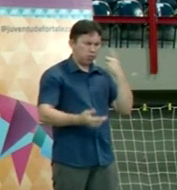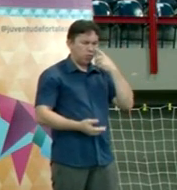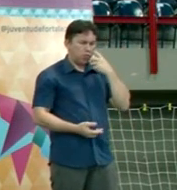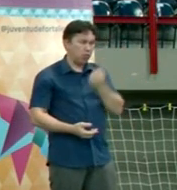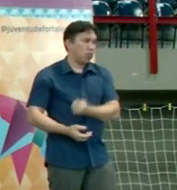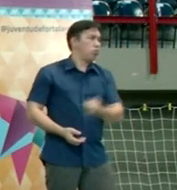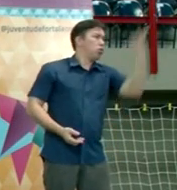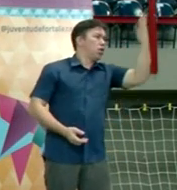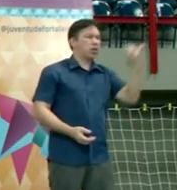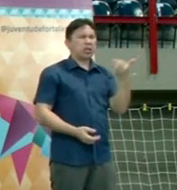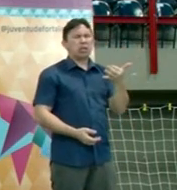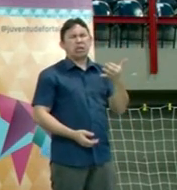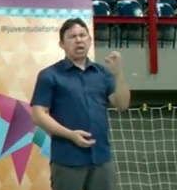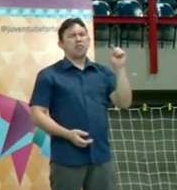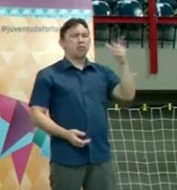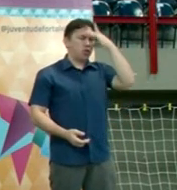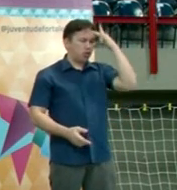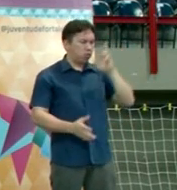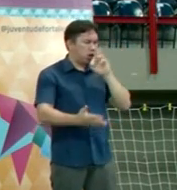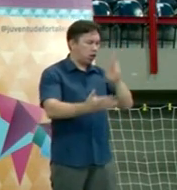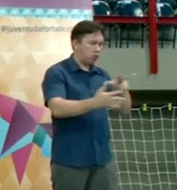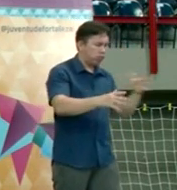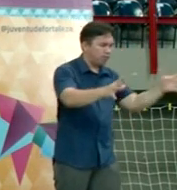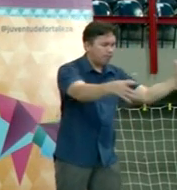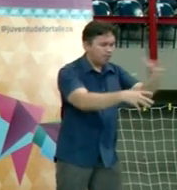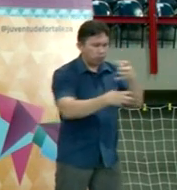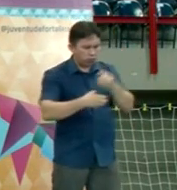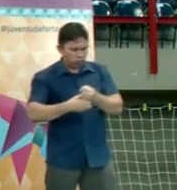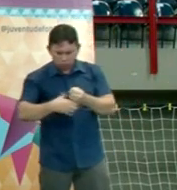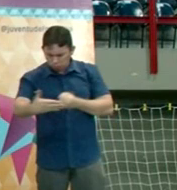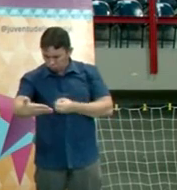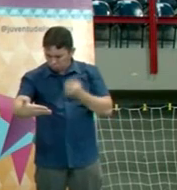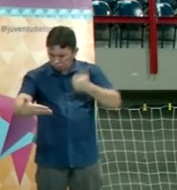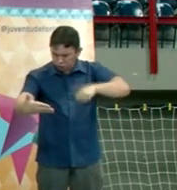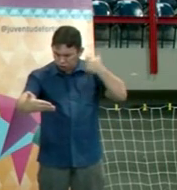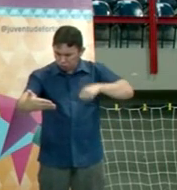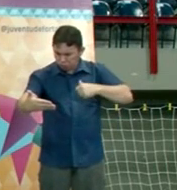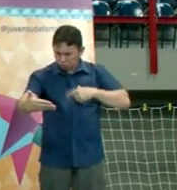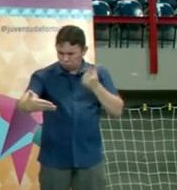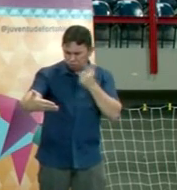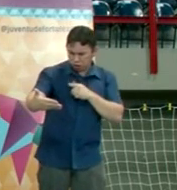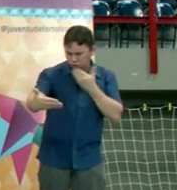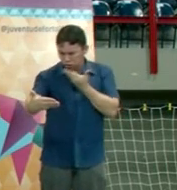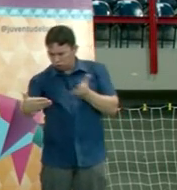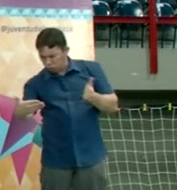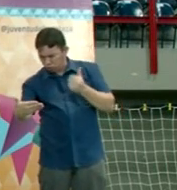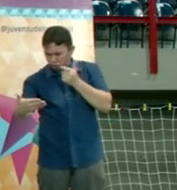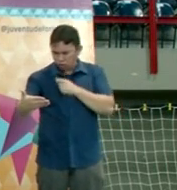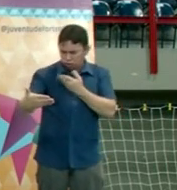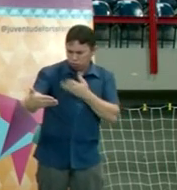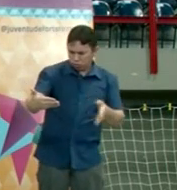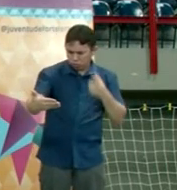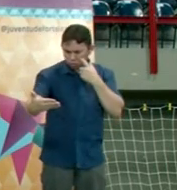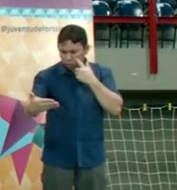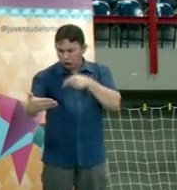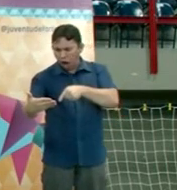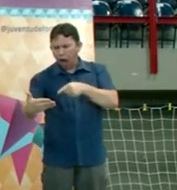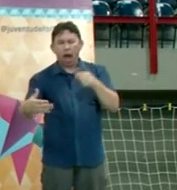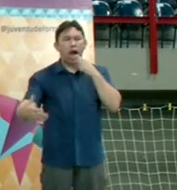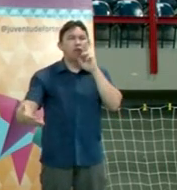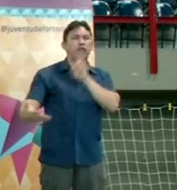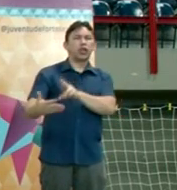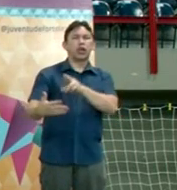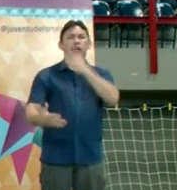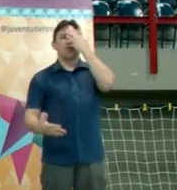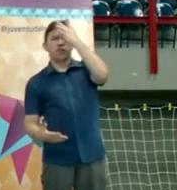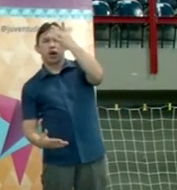10 mil pessoas para responder aquela questão, depois você olha o conjunto de respostas, vê quem acertou, vê quem errou, e assim a gente qualifica a questão